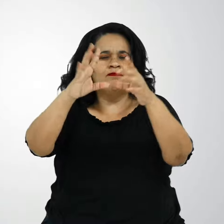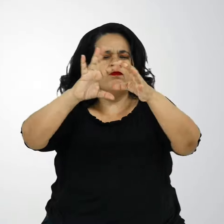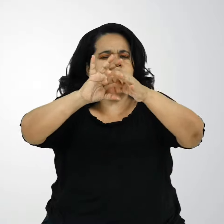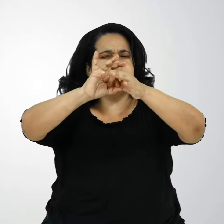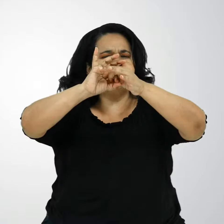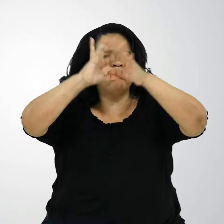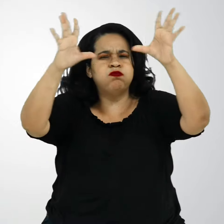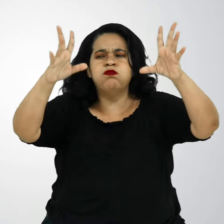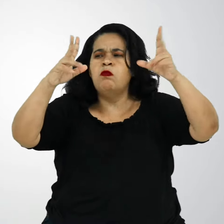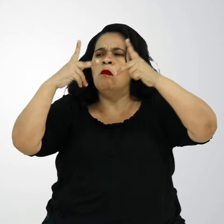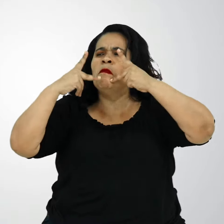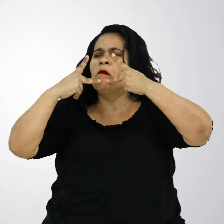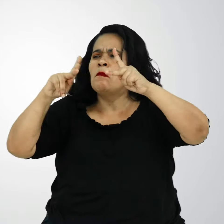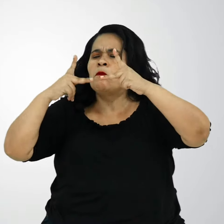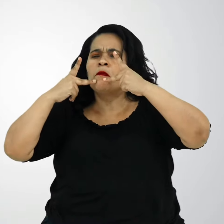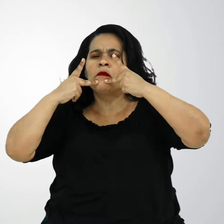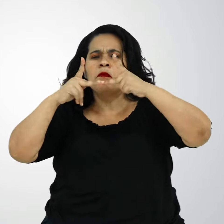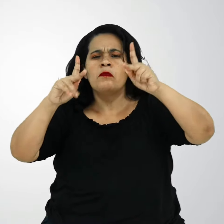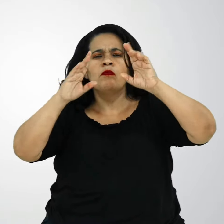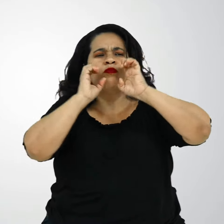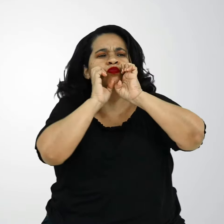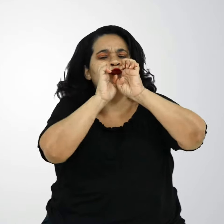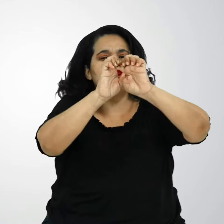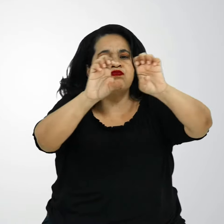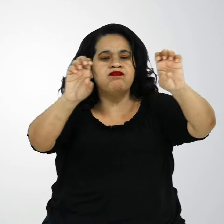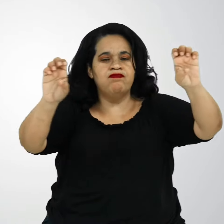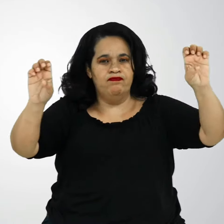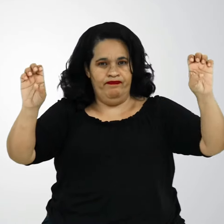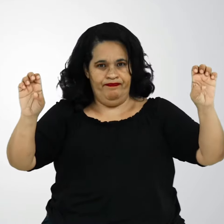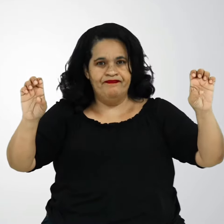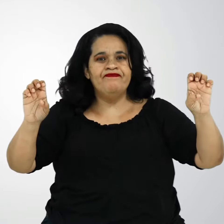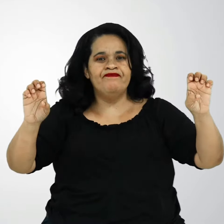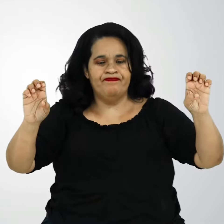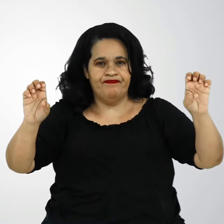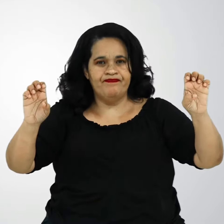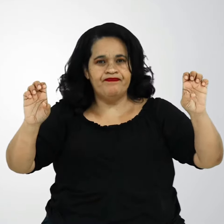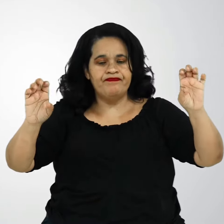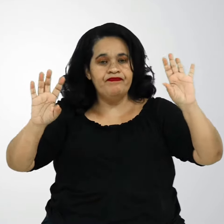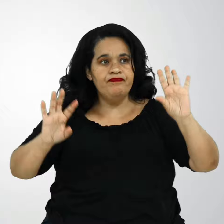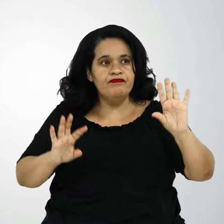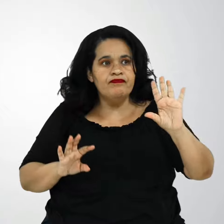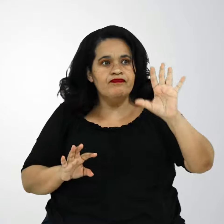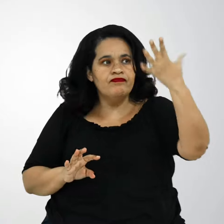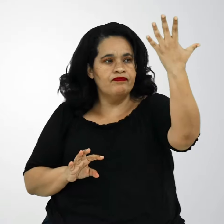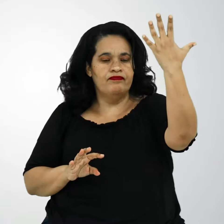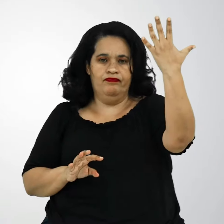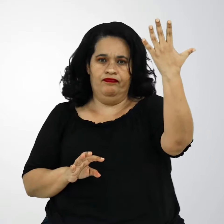para pregar. E o que acontece que a igreja